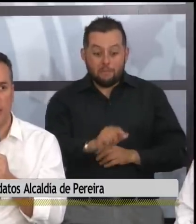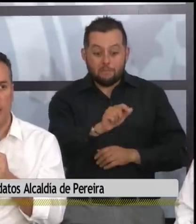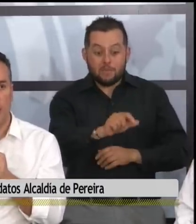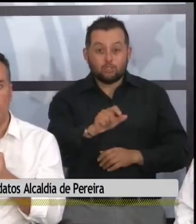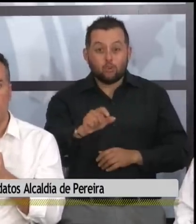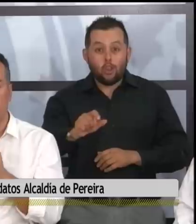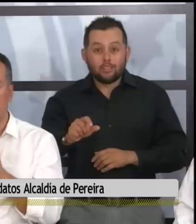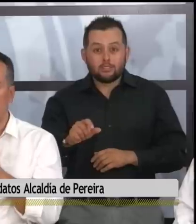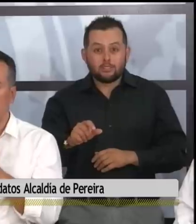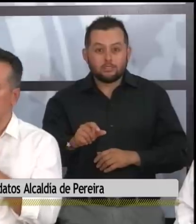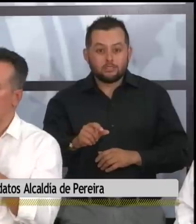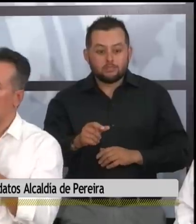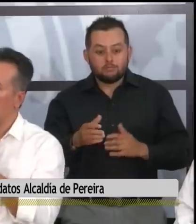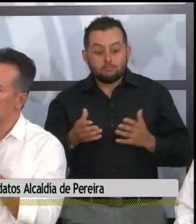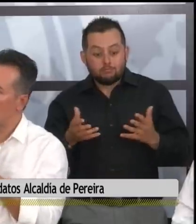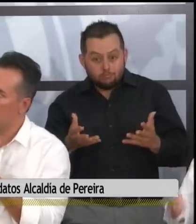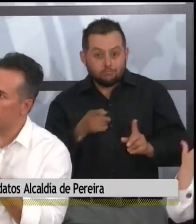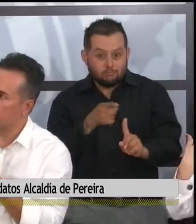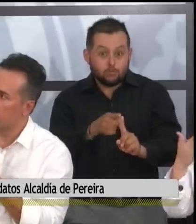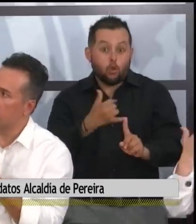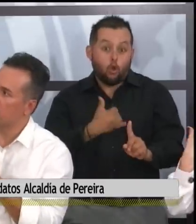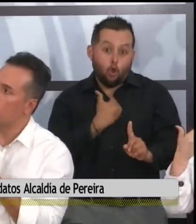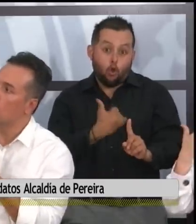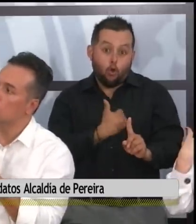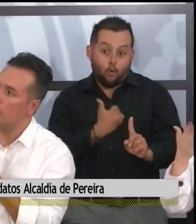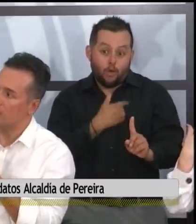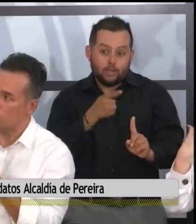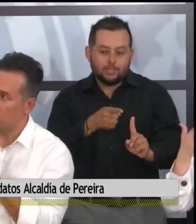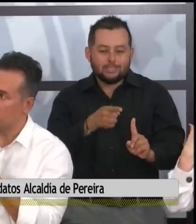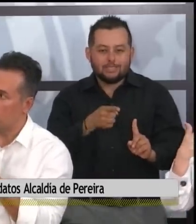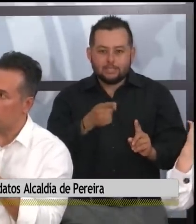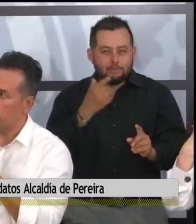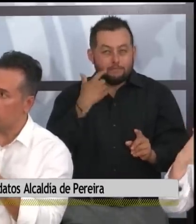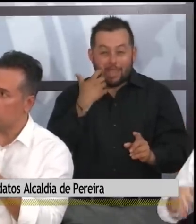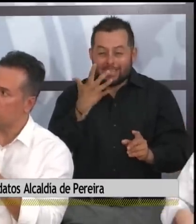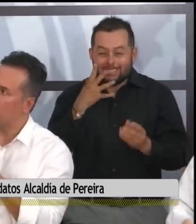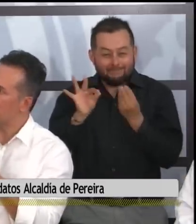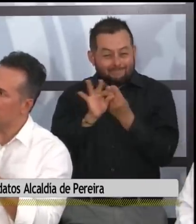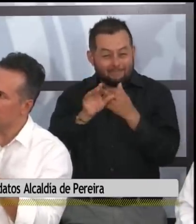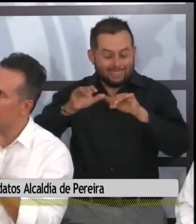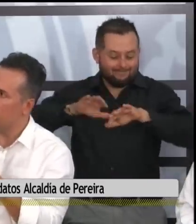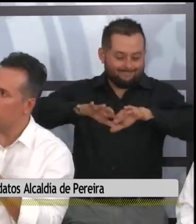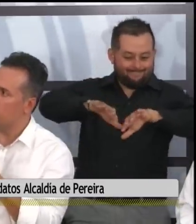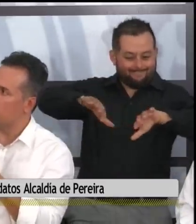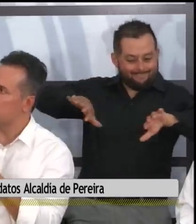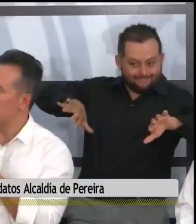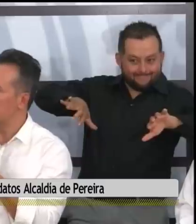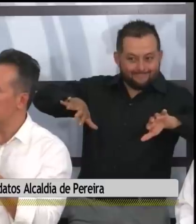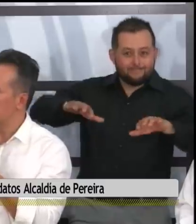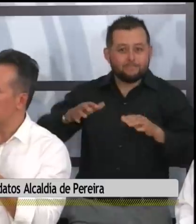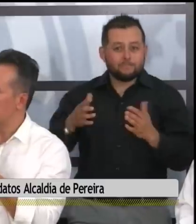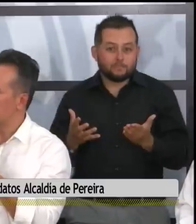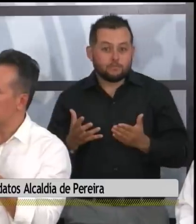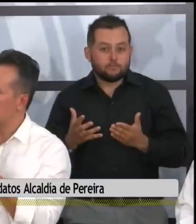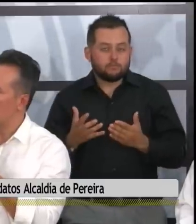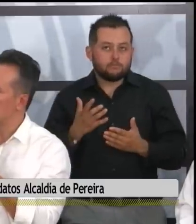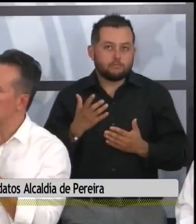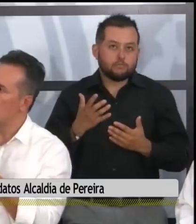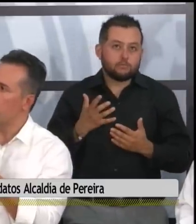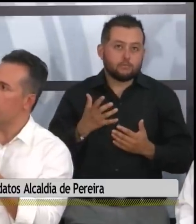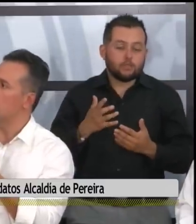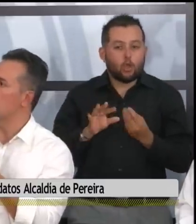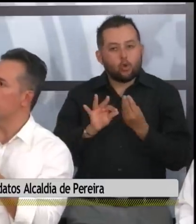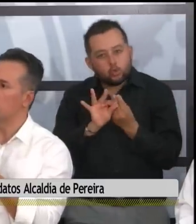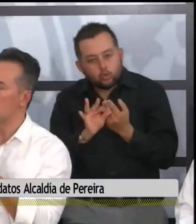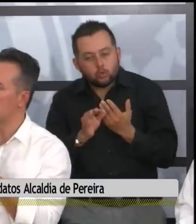personas y por sobre todo los jóvenes de este monstruo de las drogas. Entonces, más allá de si se